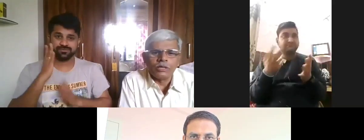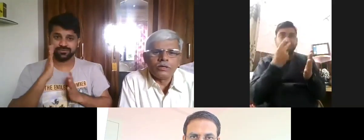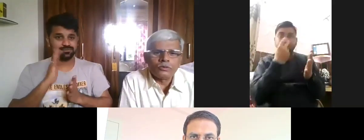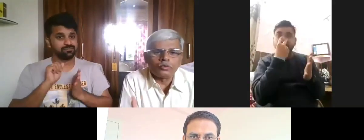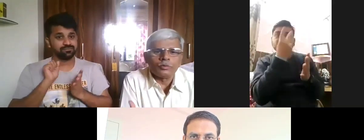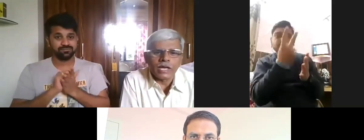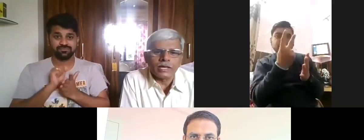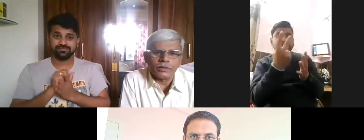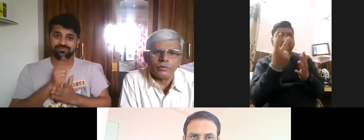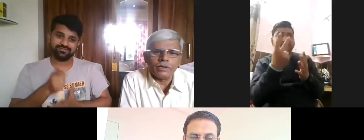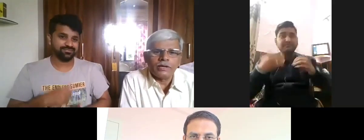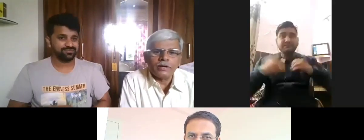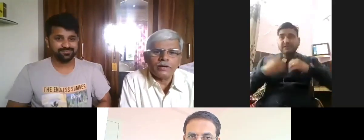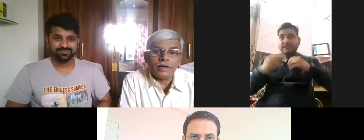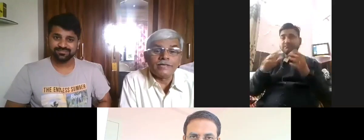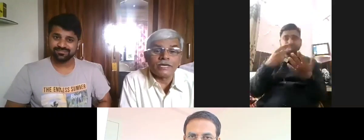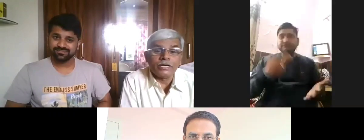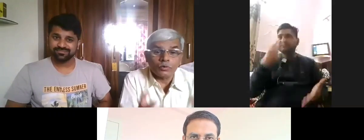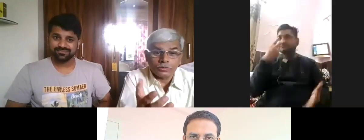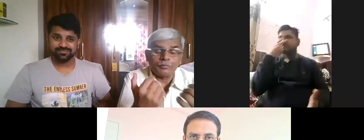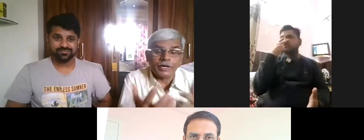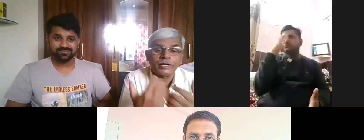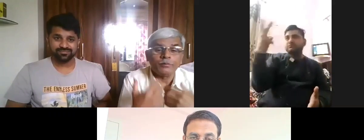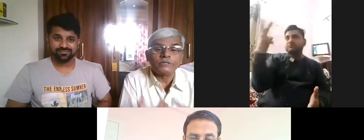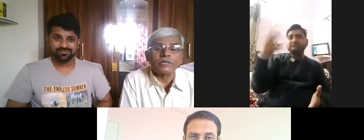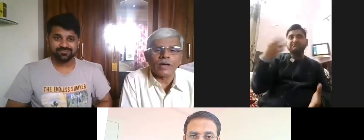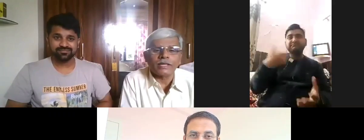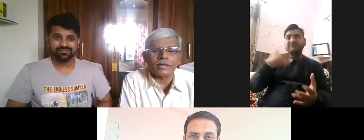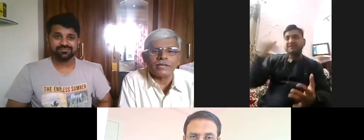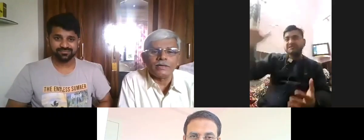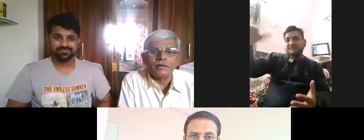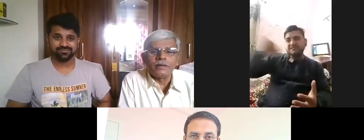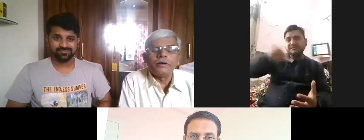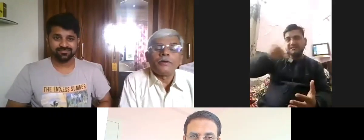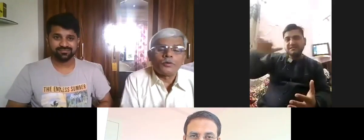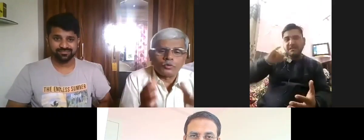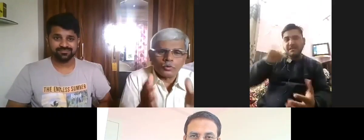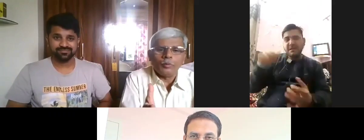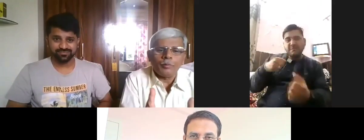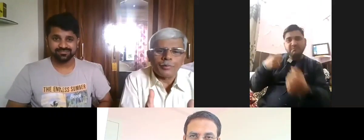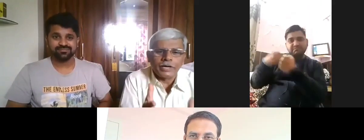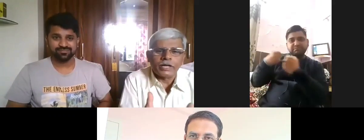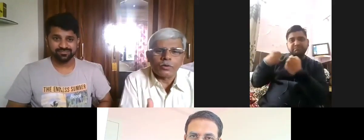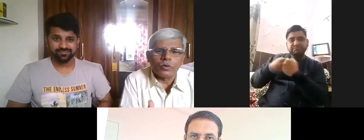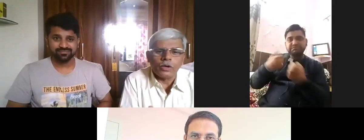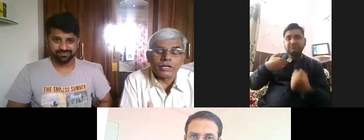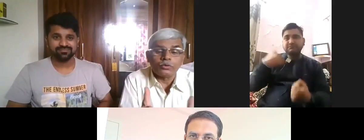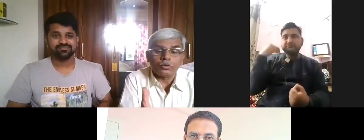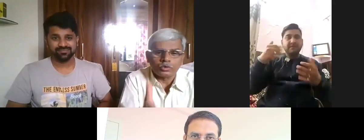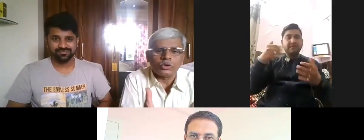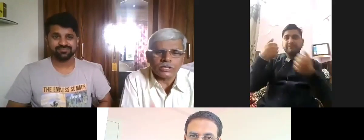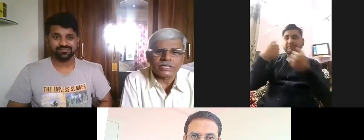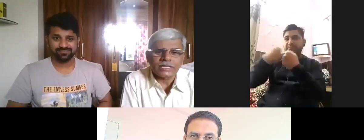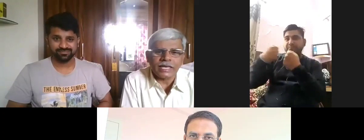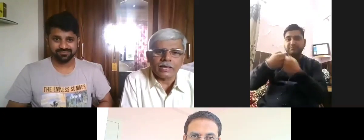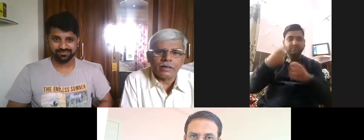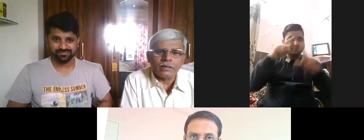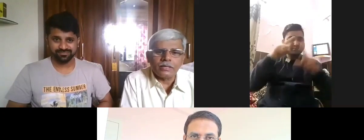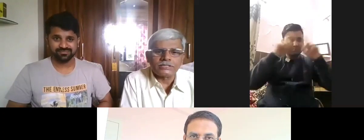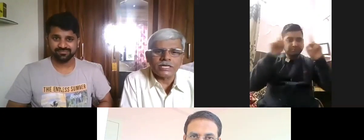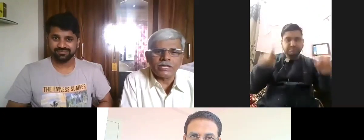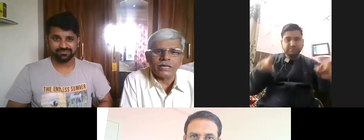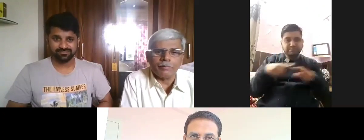रहा हूँ, तुम क्या कर रहे हो, ऐसा ये पेंटिंग मुझे सवाल कर रही, तुम पेंटर हो लेकिन तू कुछ तो कर सकता